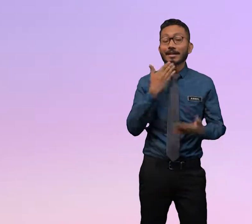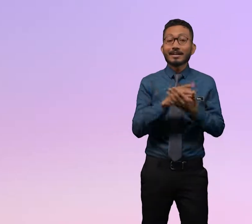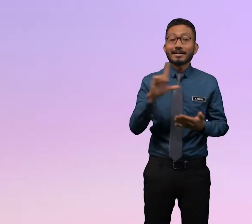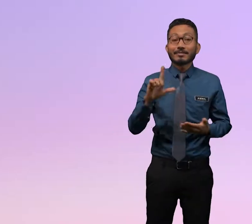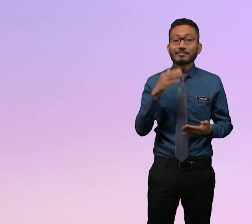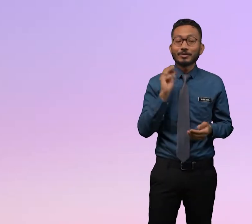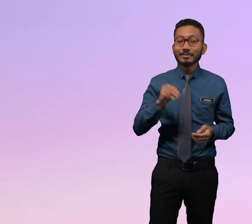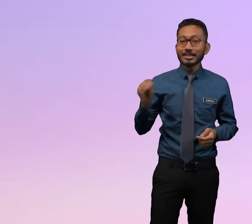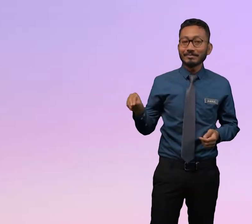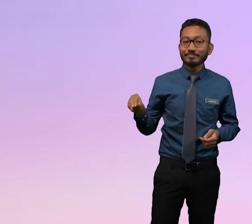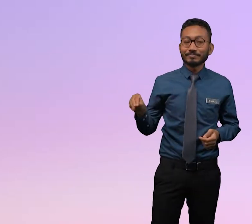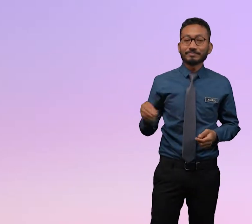Baiklah, mulai.